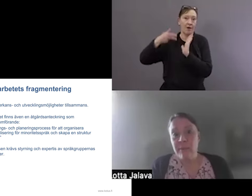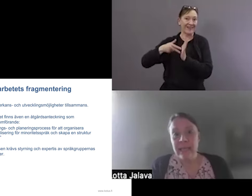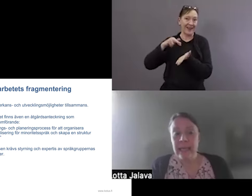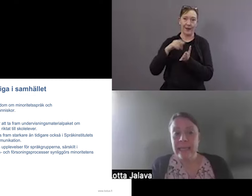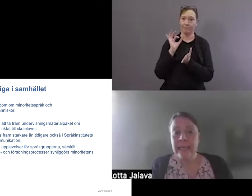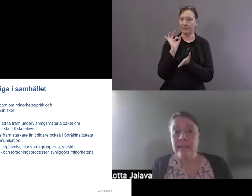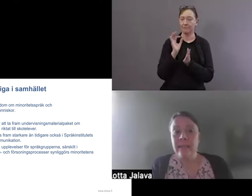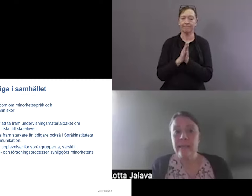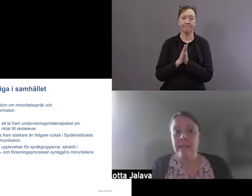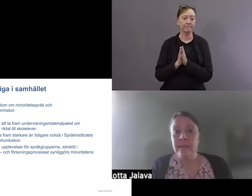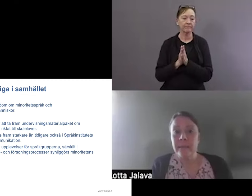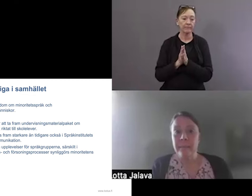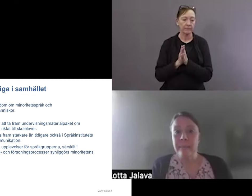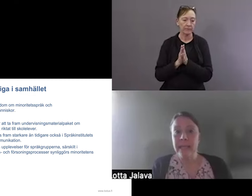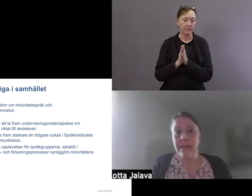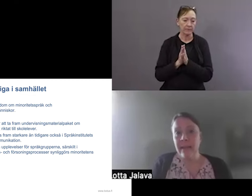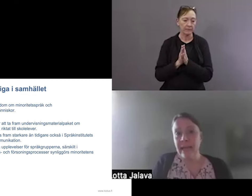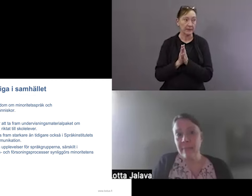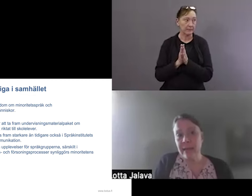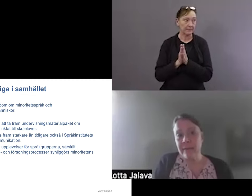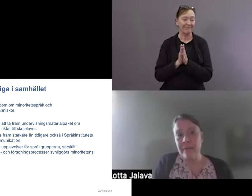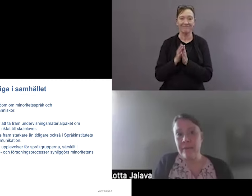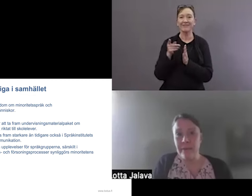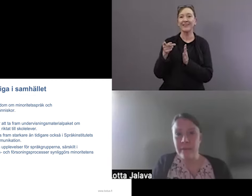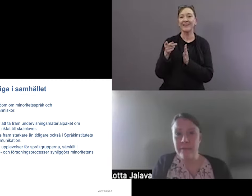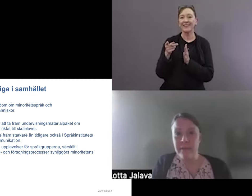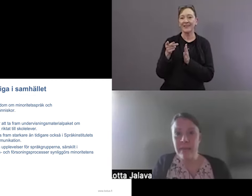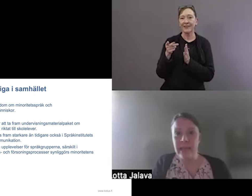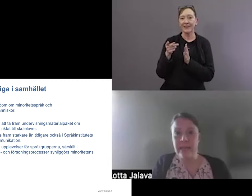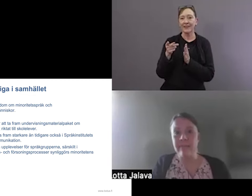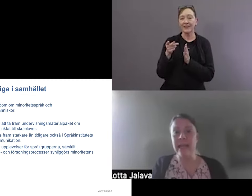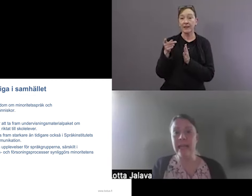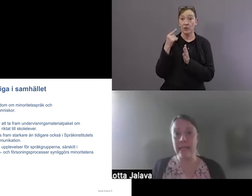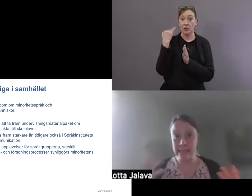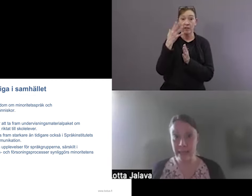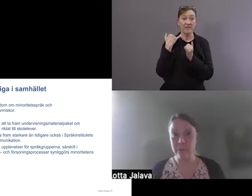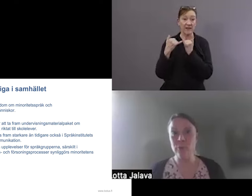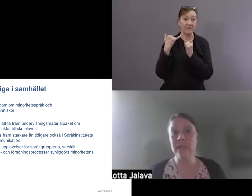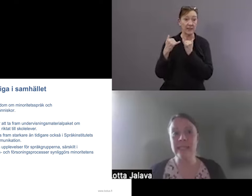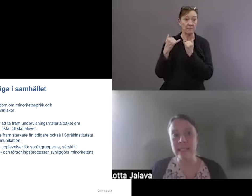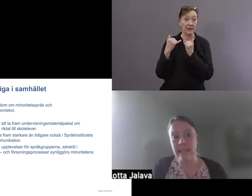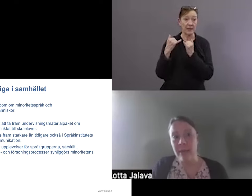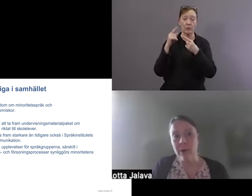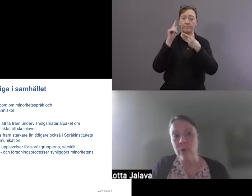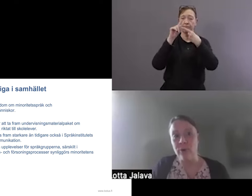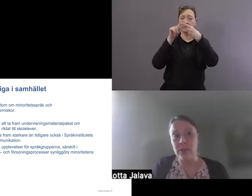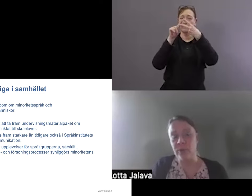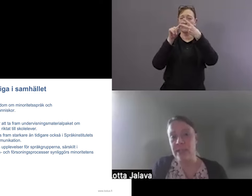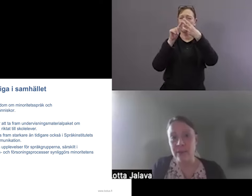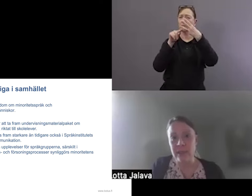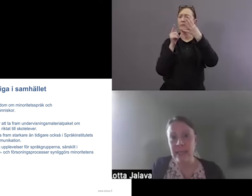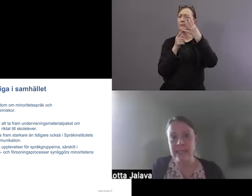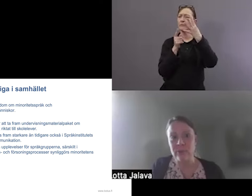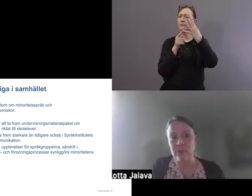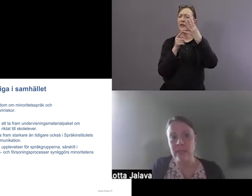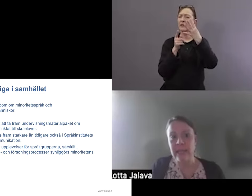Sitten jos me mietitään, että miten vielä tämä viimeinen tavallaan neljästä yhteisestä